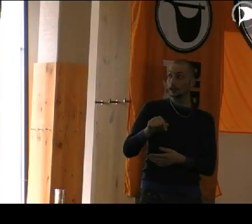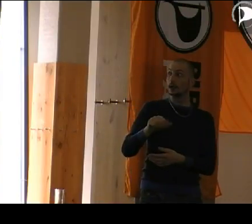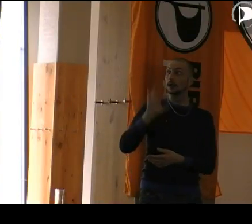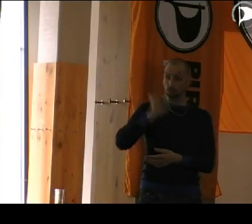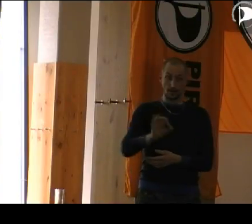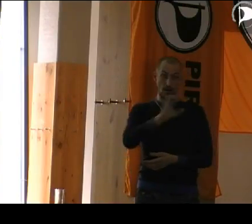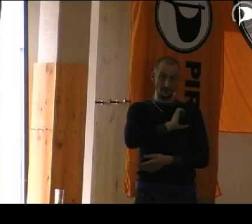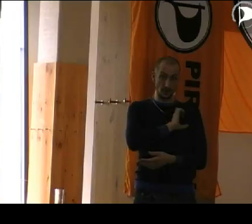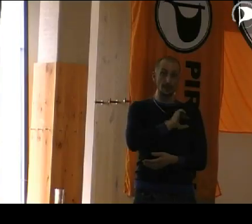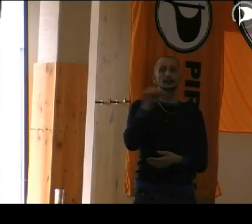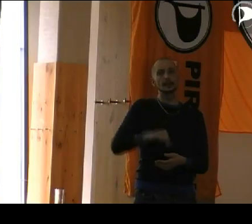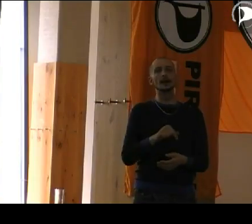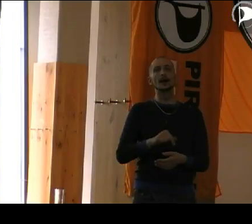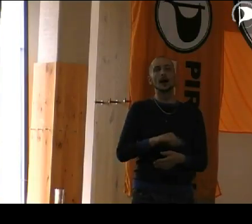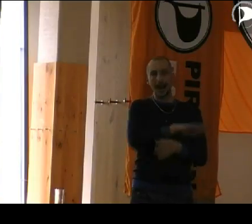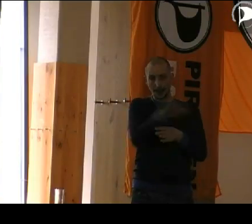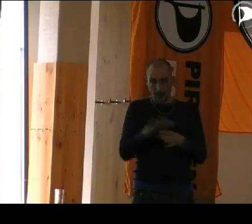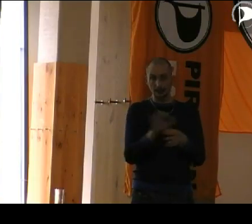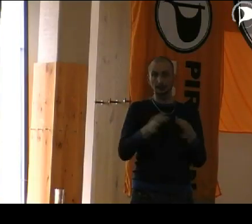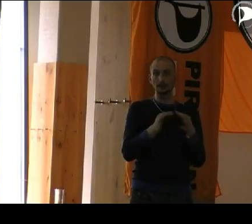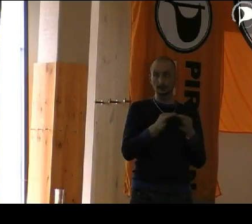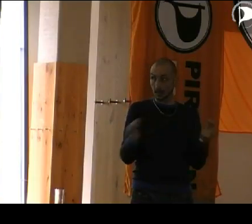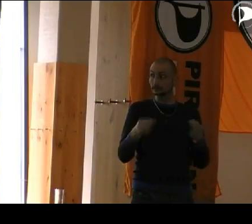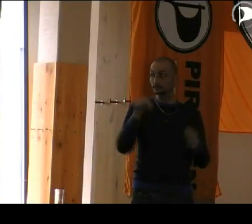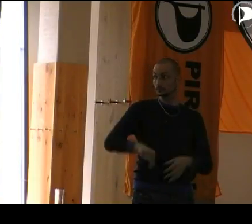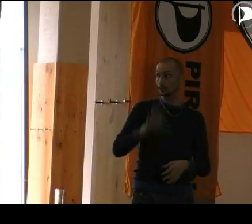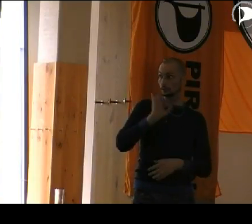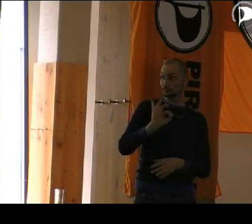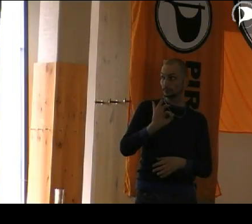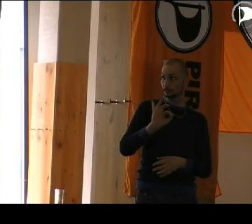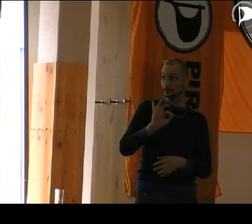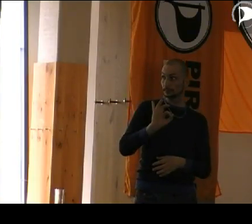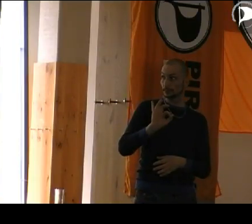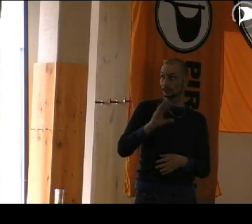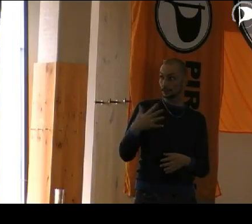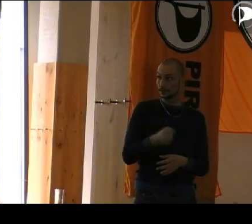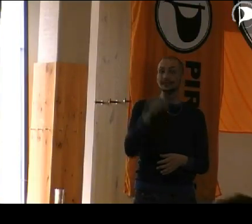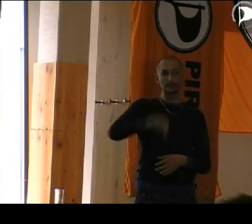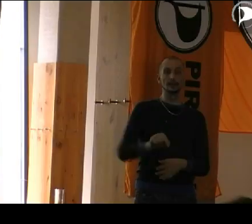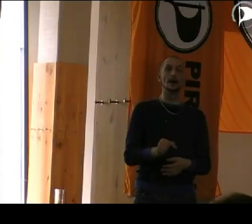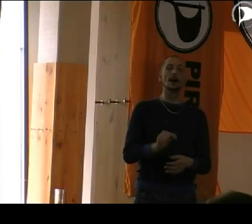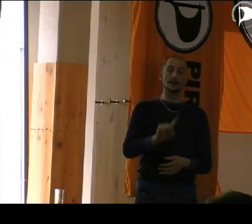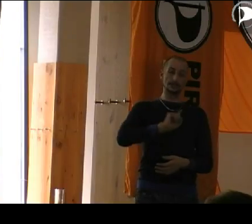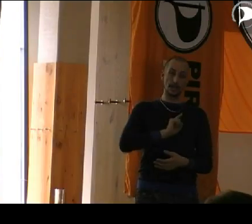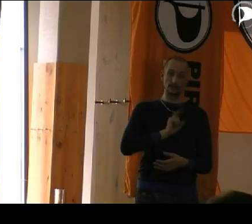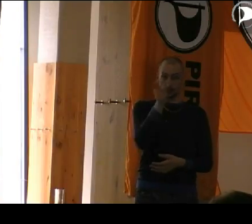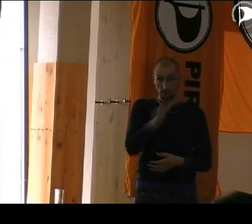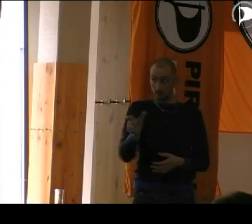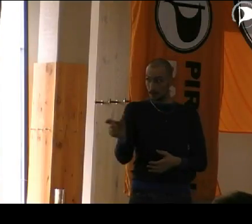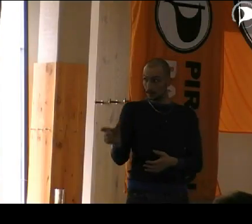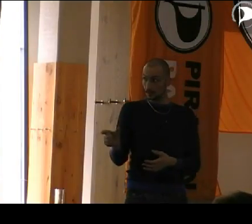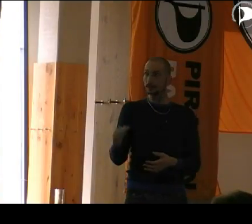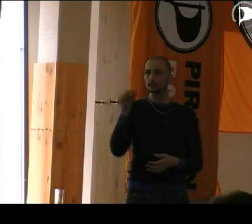bestritten sind in allen 70 wahlkreisen angetreten mit eigenen kandidaten wir haben unser damaliges